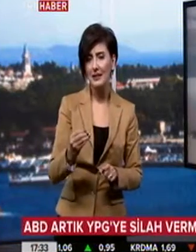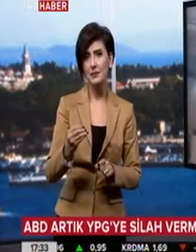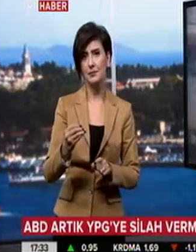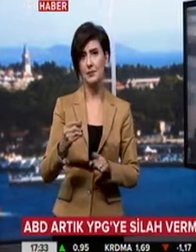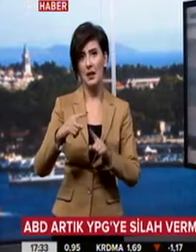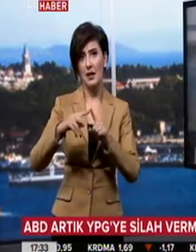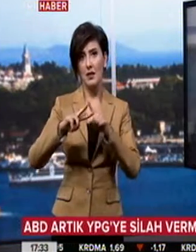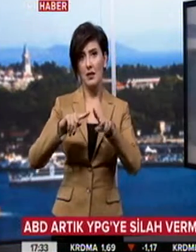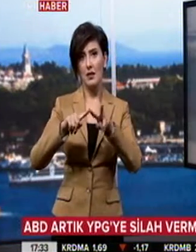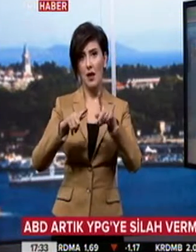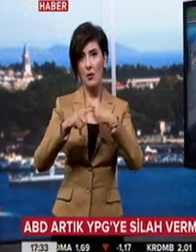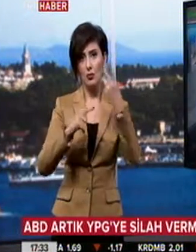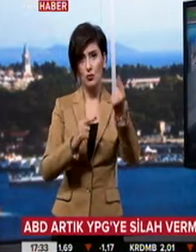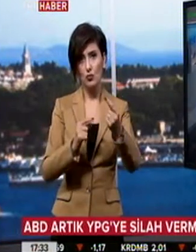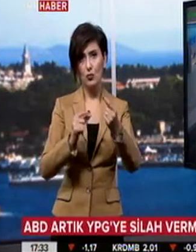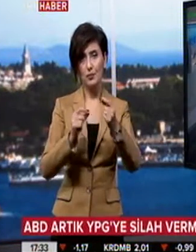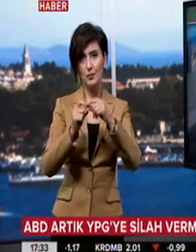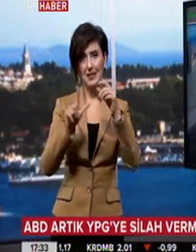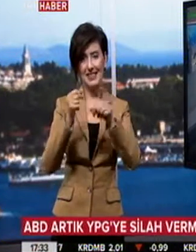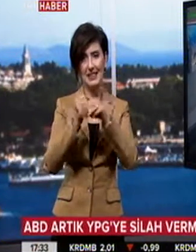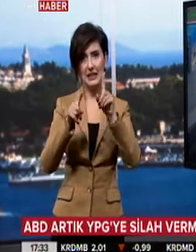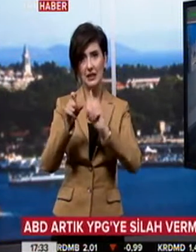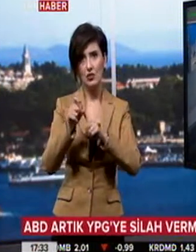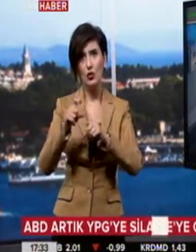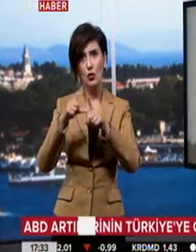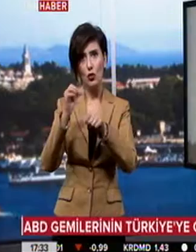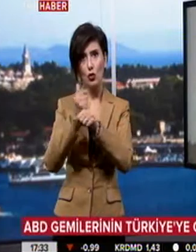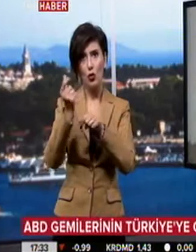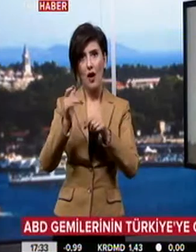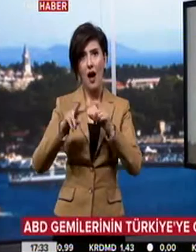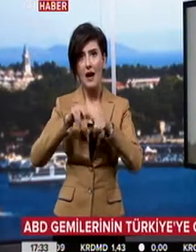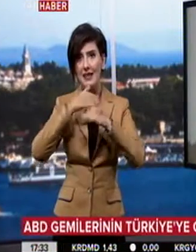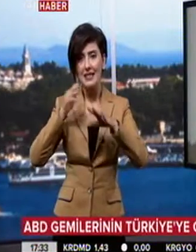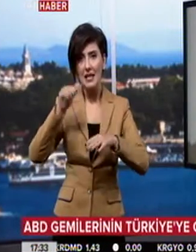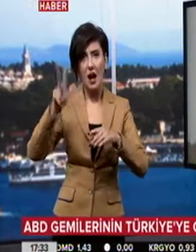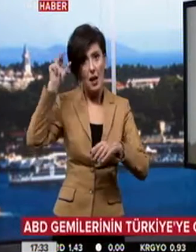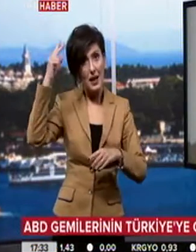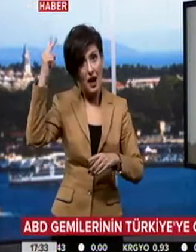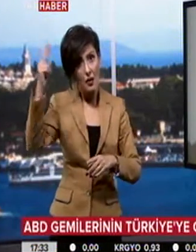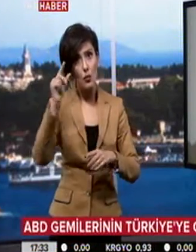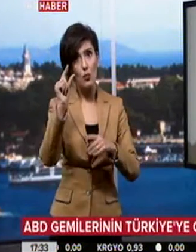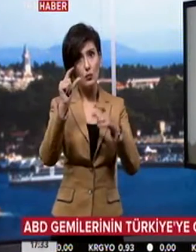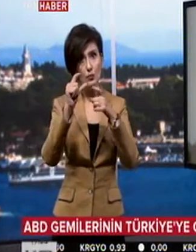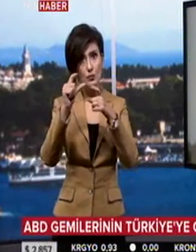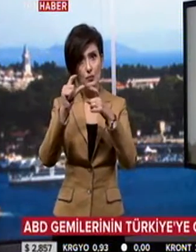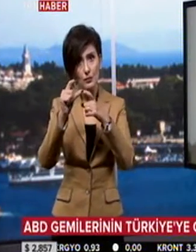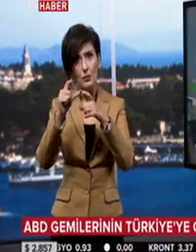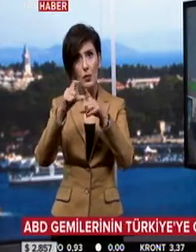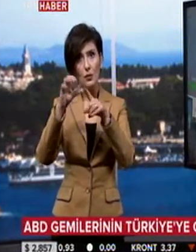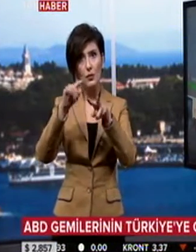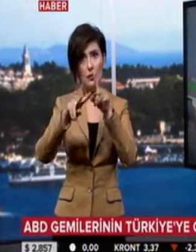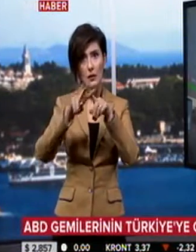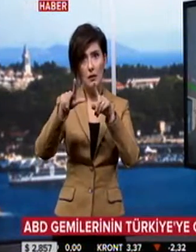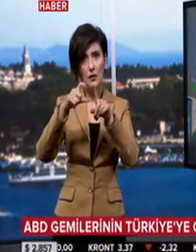vurguladı. Tanju Bilgiç, Doğu Akdeniz'e gelen Amerika Birleşik Devletleri'ne ait